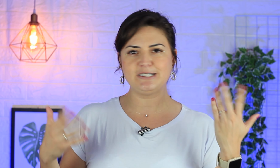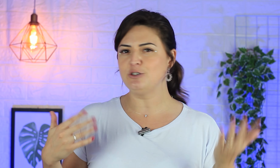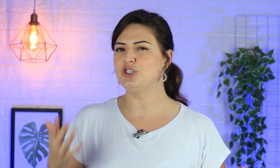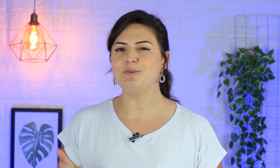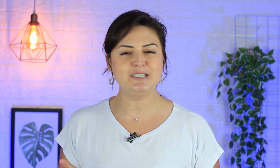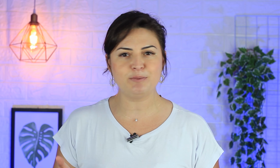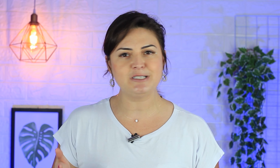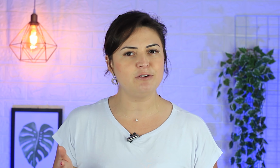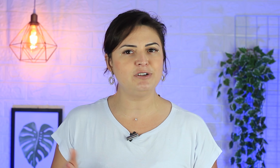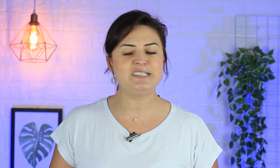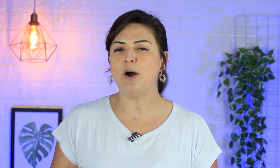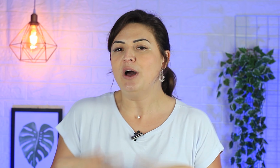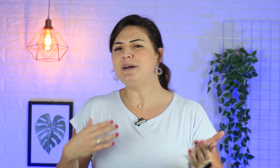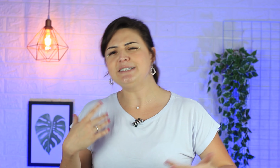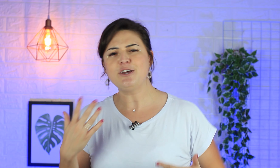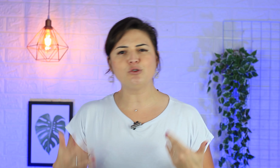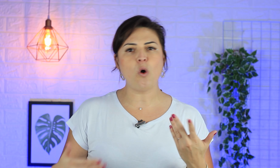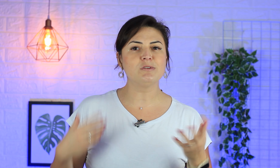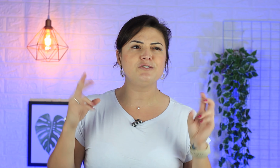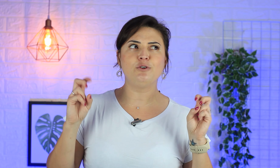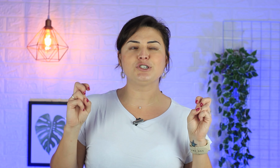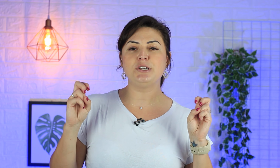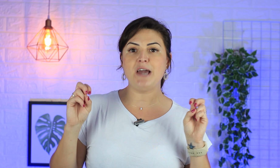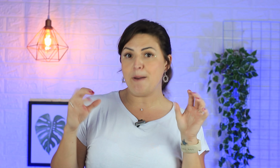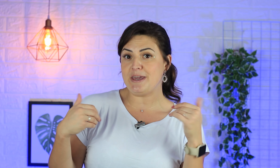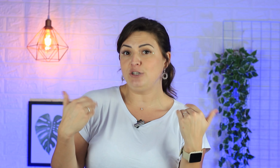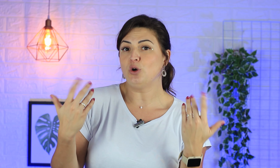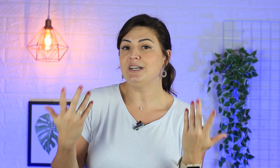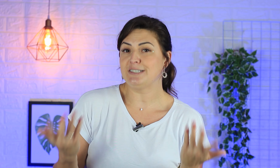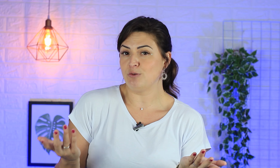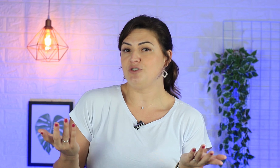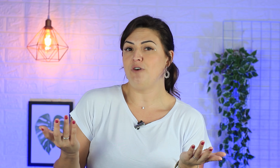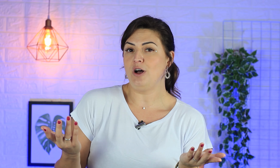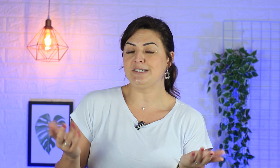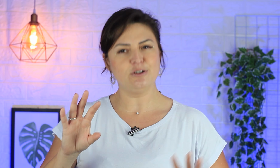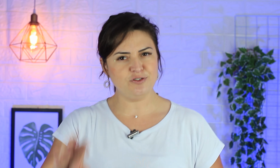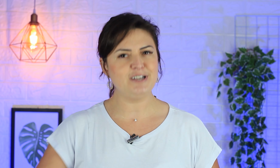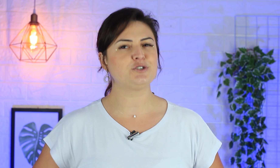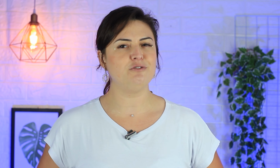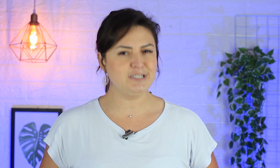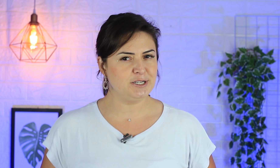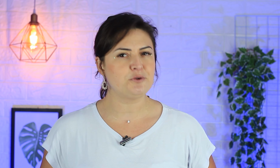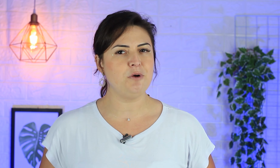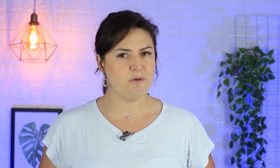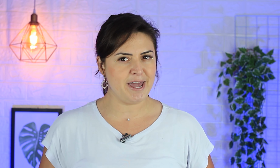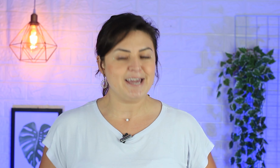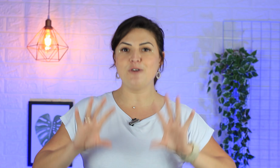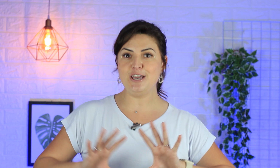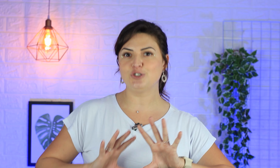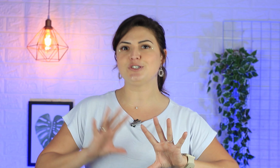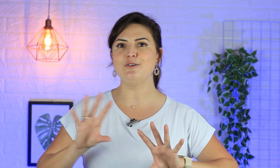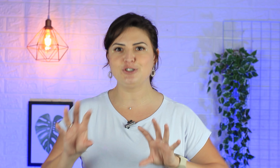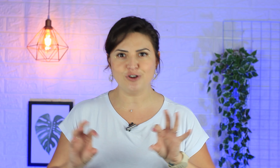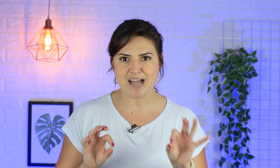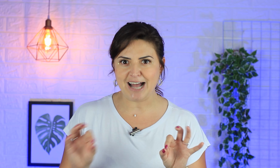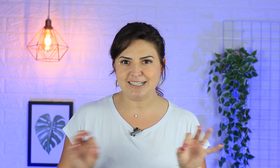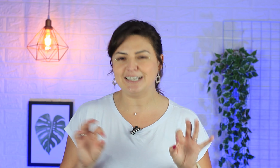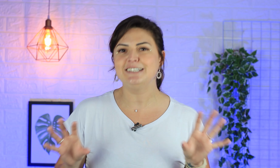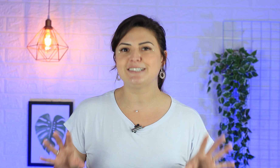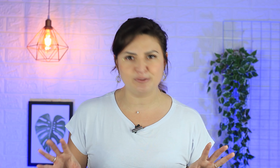restante da minha expressão facial, eu passeio como se fosse a minha entonação de voz, que eu estivesse conversando com alguém. Então, isso são as jogadas aí das